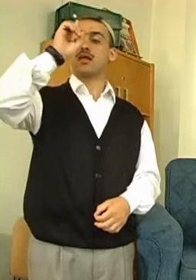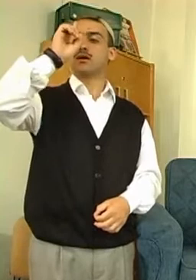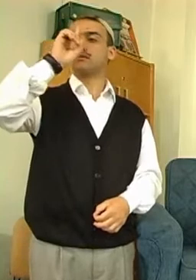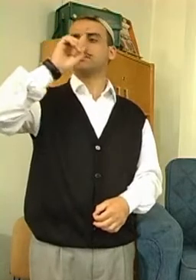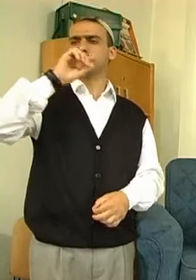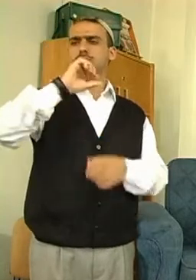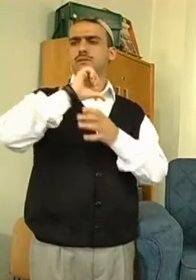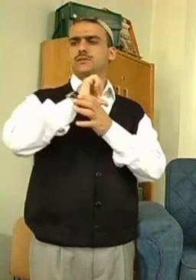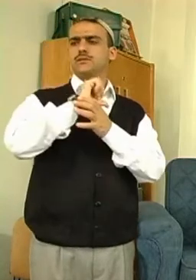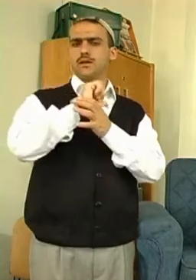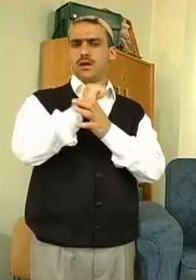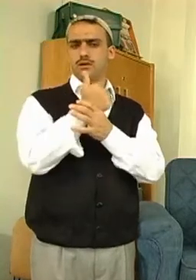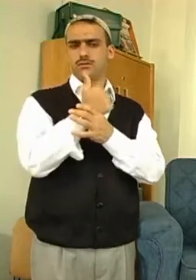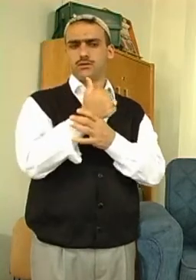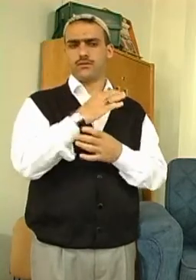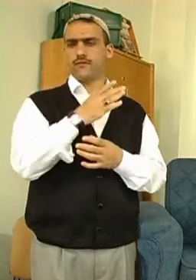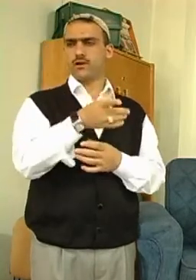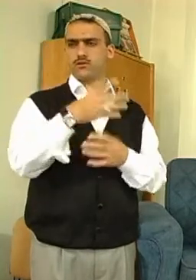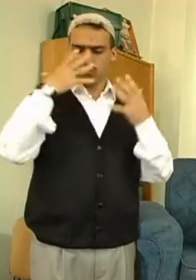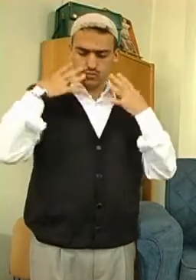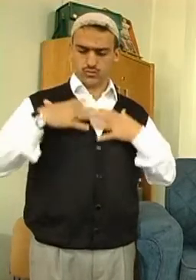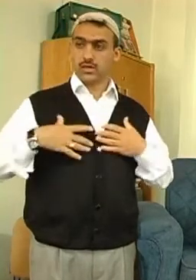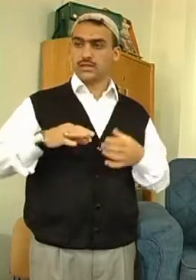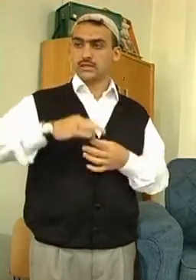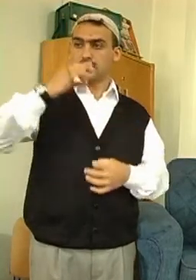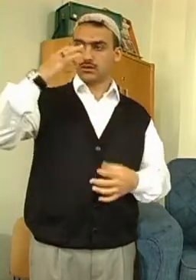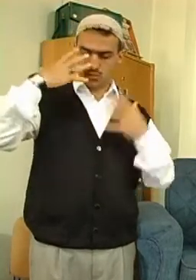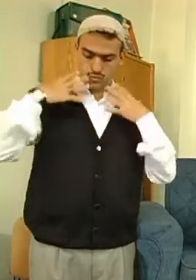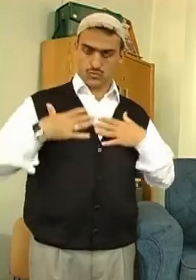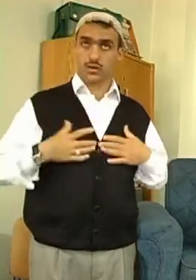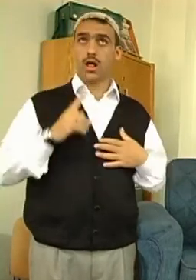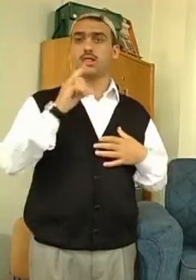Allah'ın en büyük sanatı insan. Ya. En büyük sanatı insan.